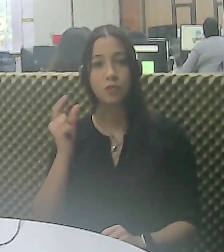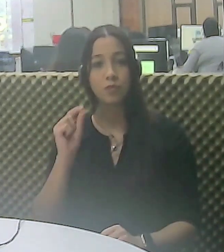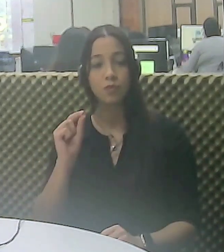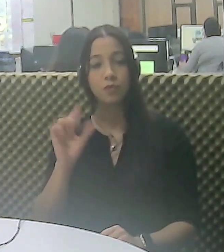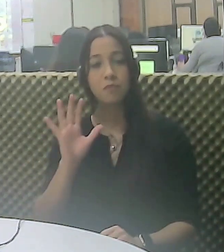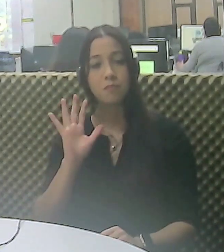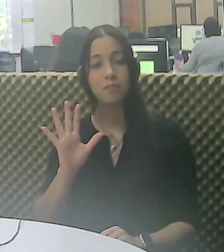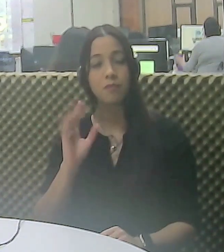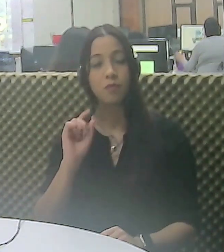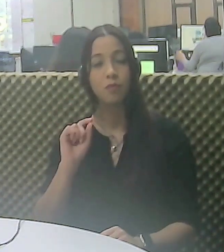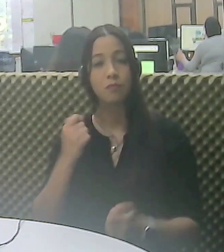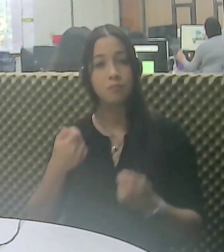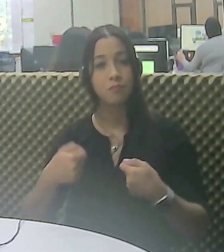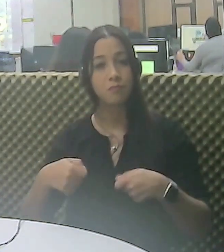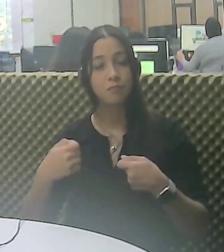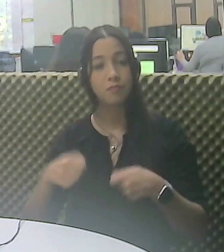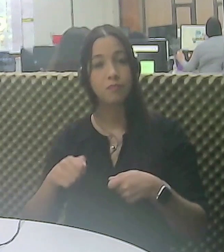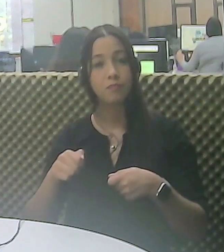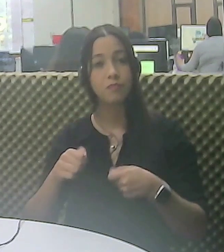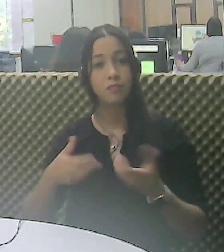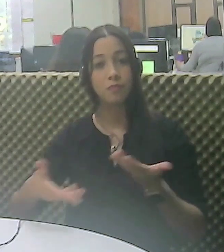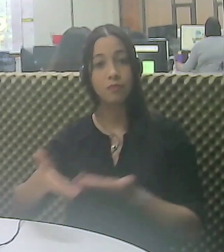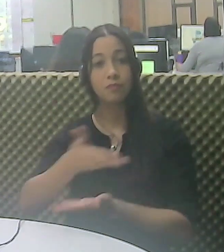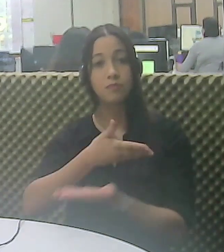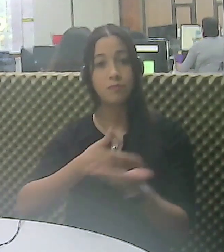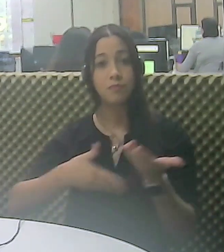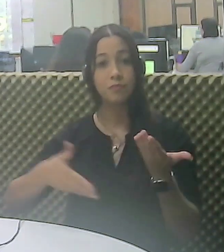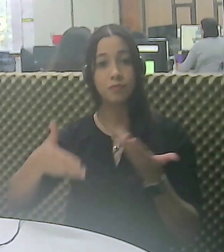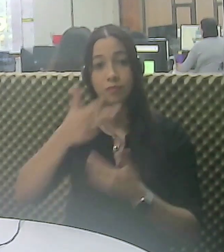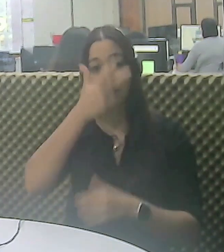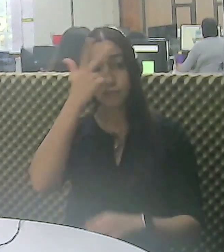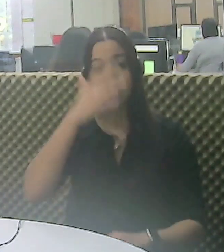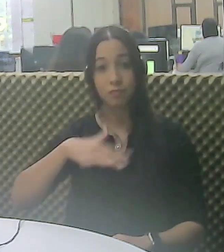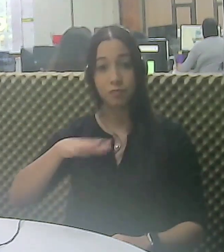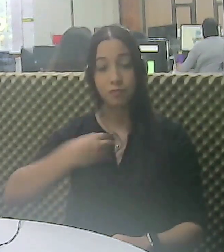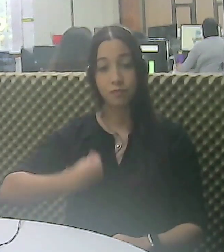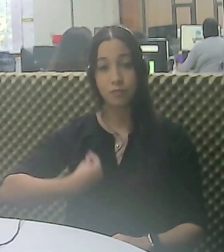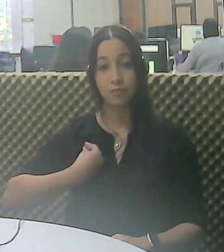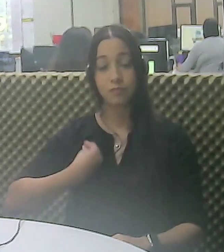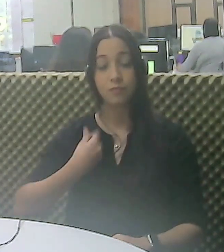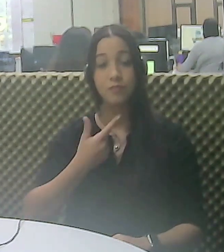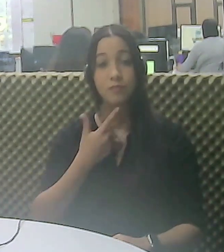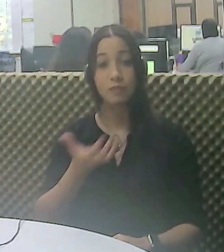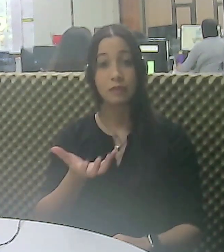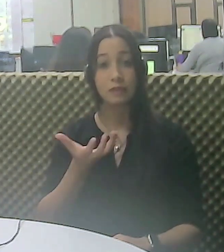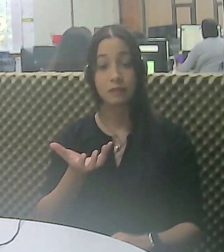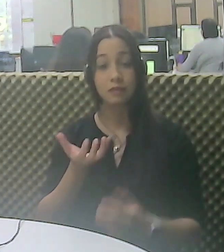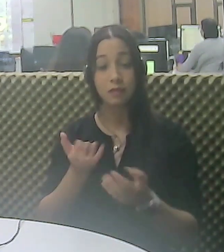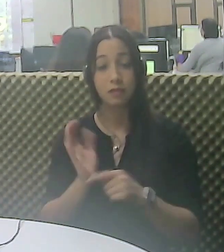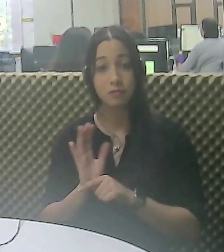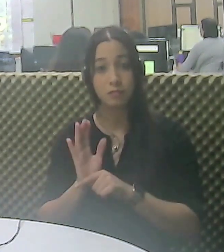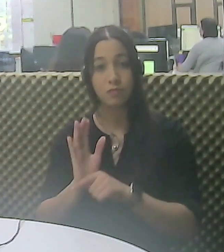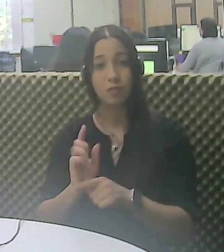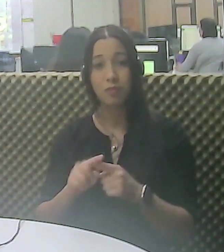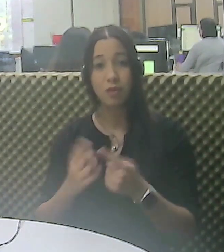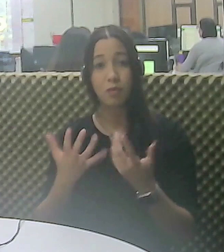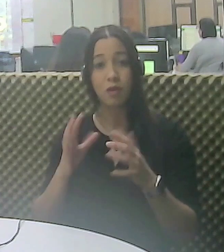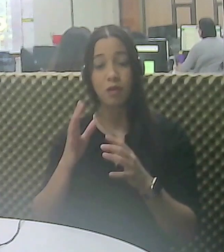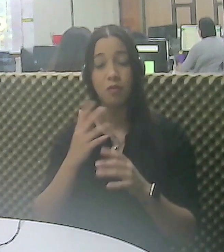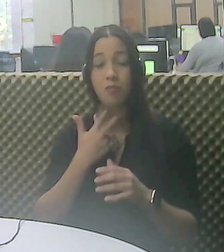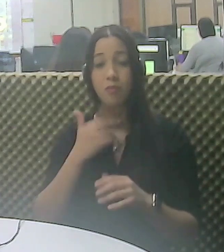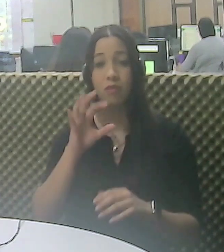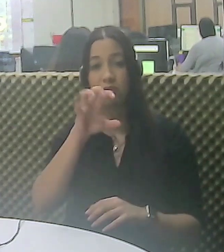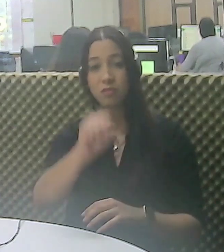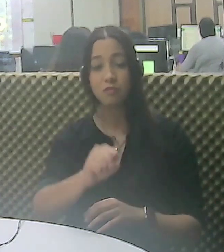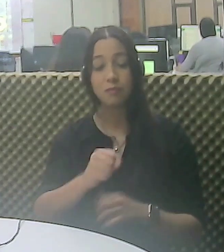mas é necessário que haja o envolvimento das pessoas do bairro. Elas precisam querer entregar, nós não podemos tomar. Elas precisam